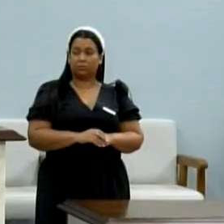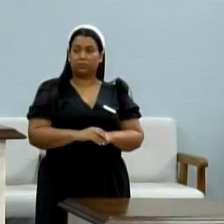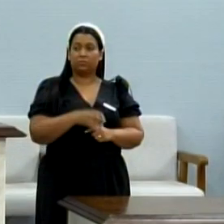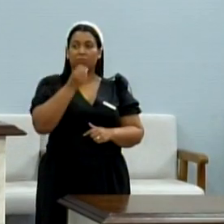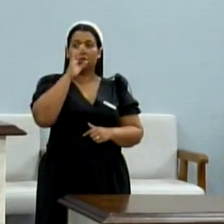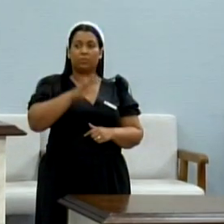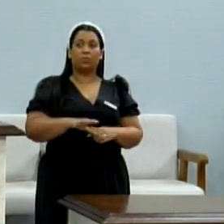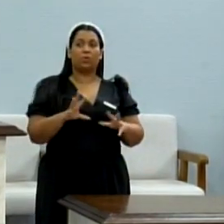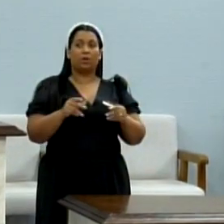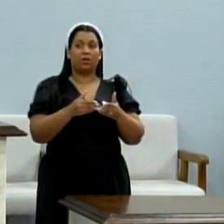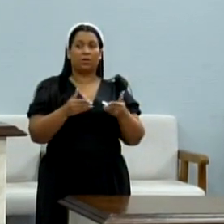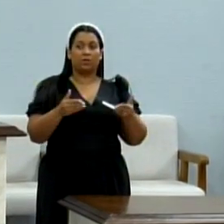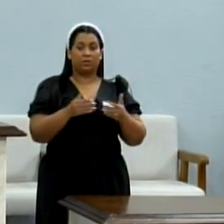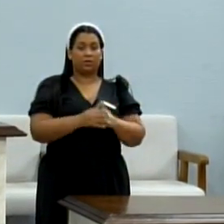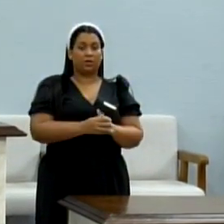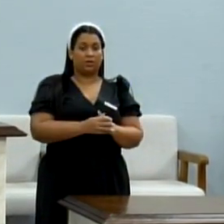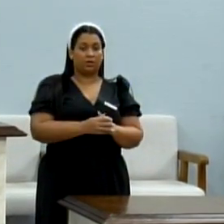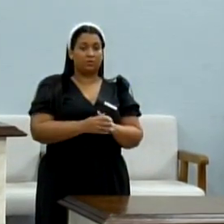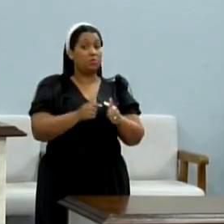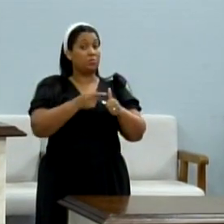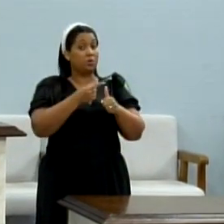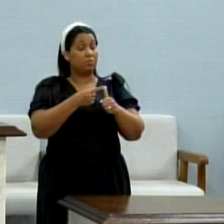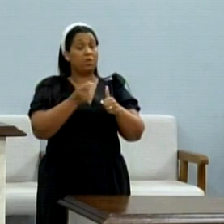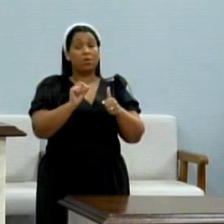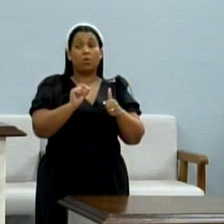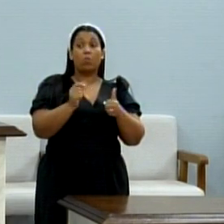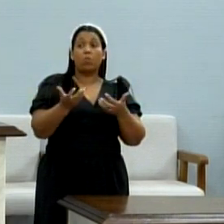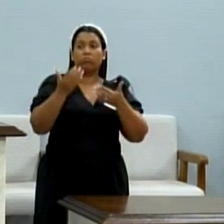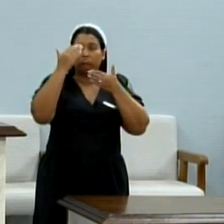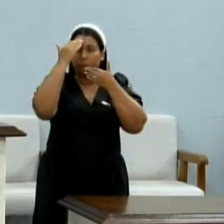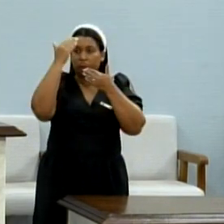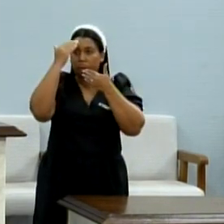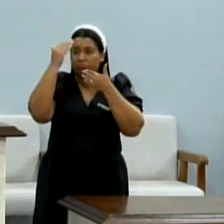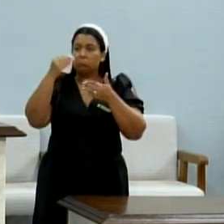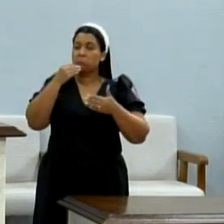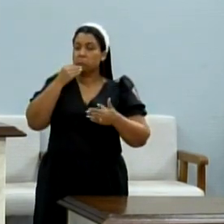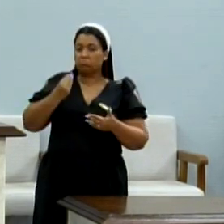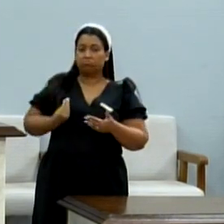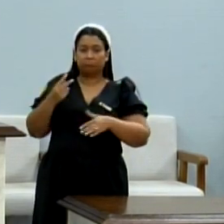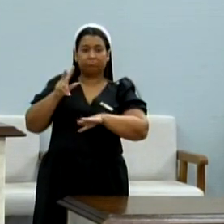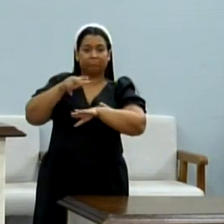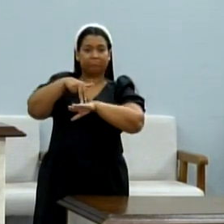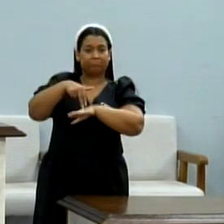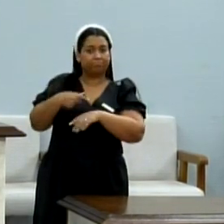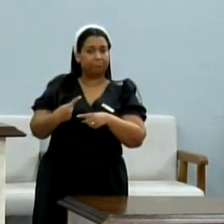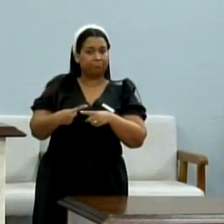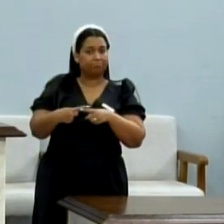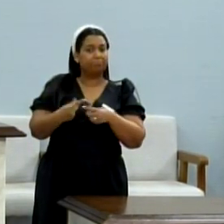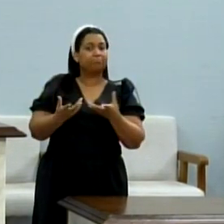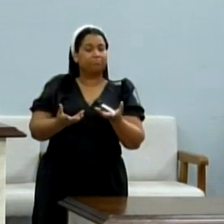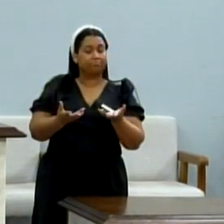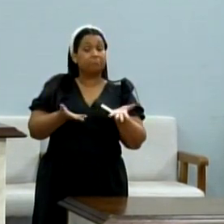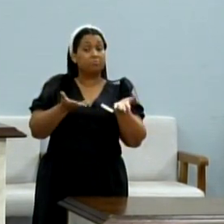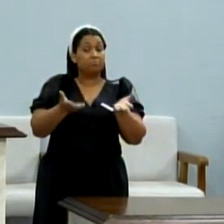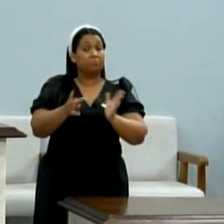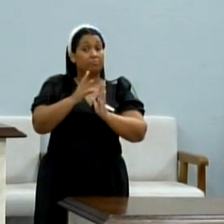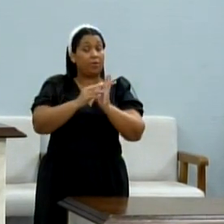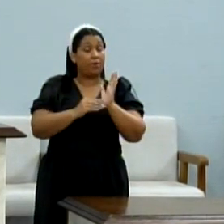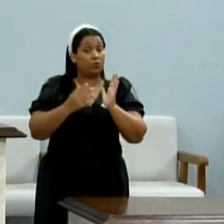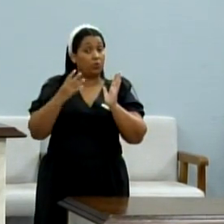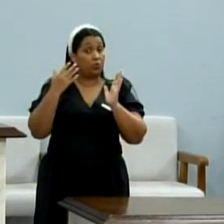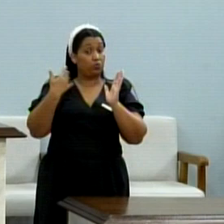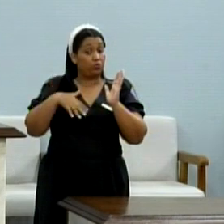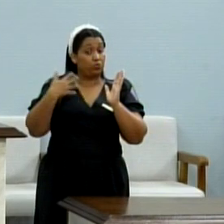Boa tarde. Primeiramente, eu queria agradecer a oportunidade de estar aqui, de trazer uma pauta tão